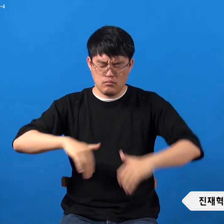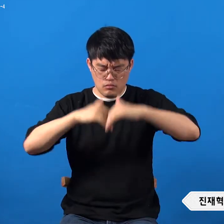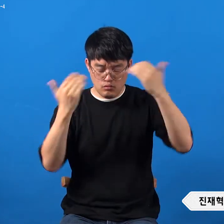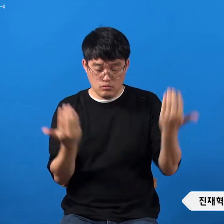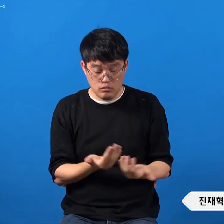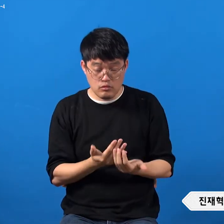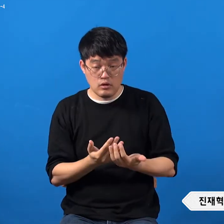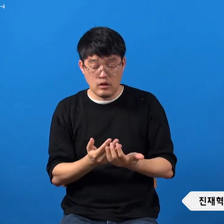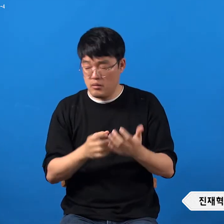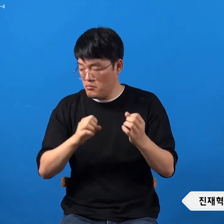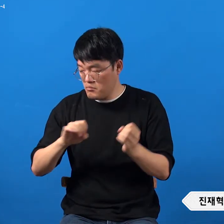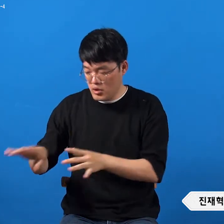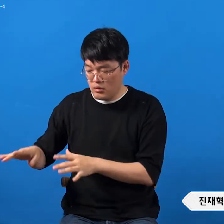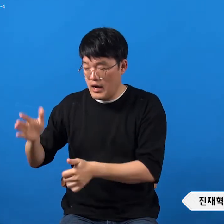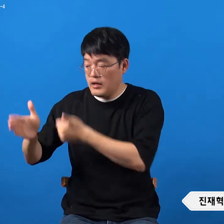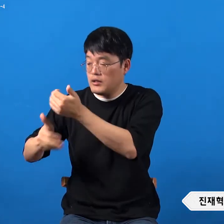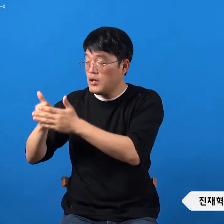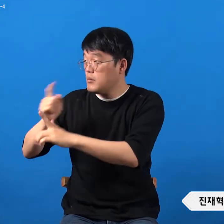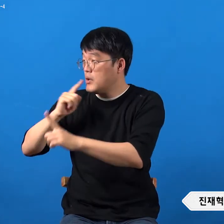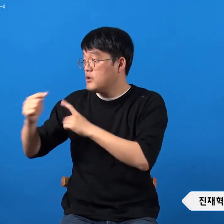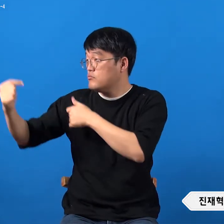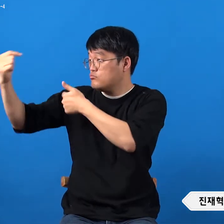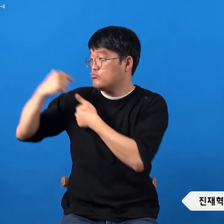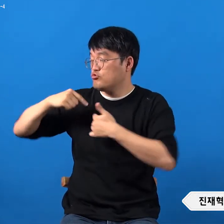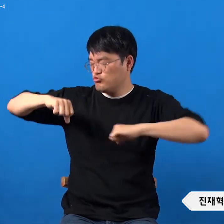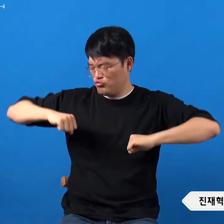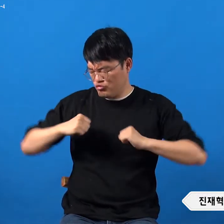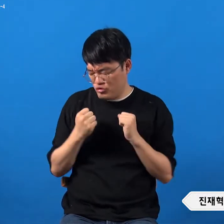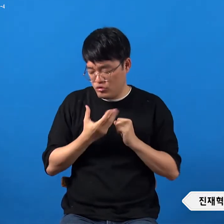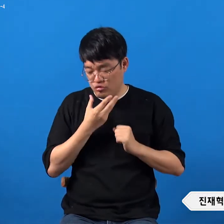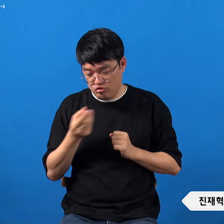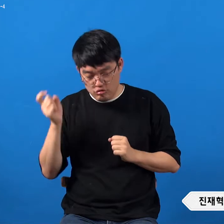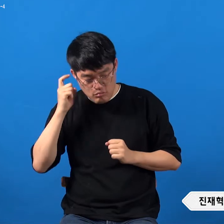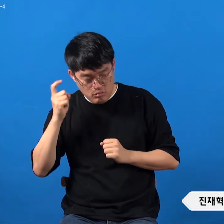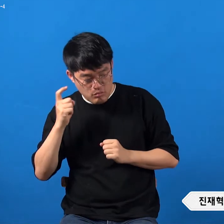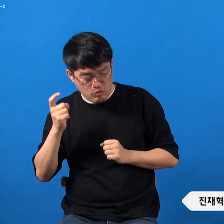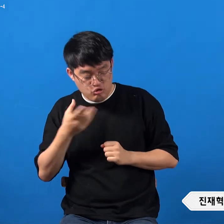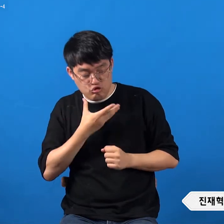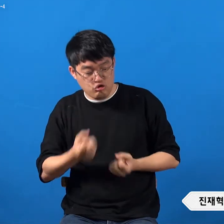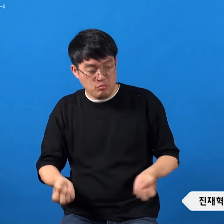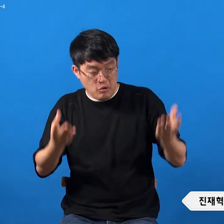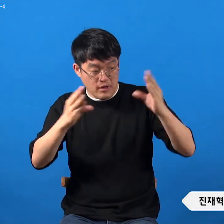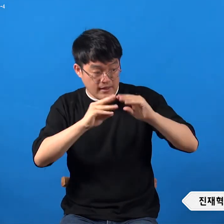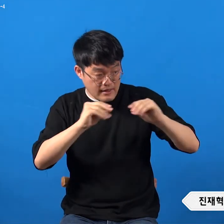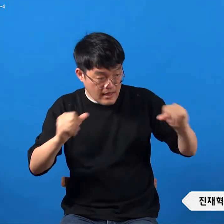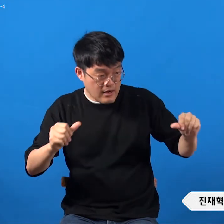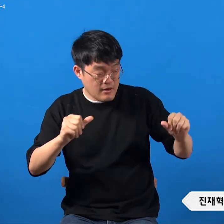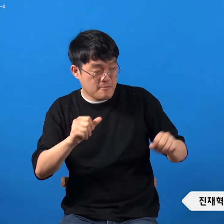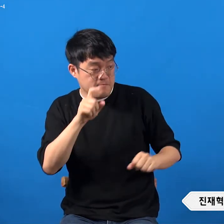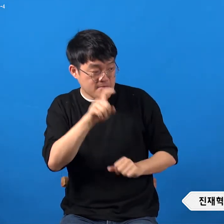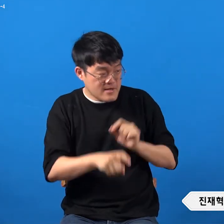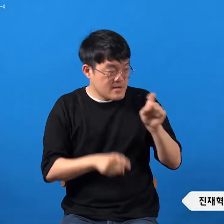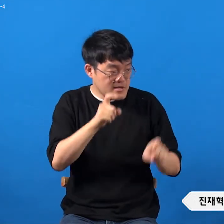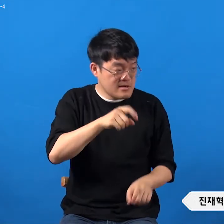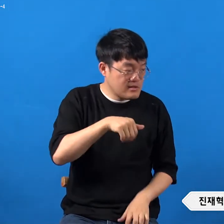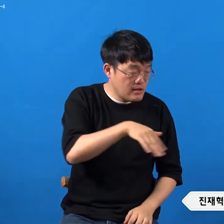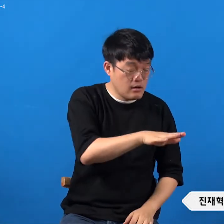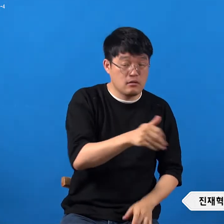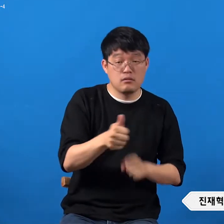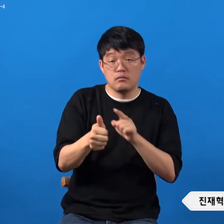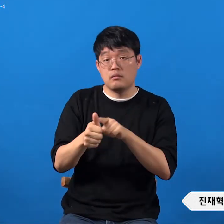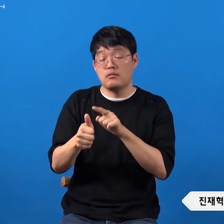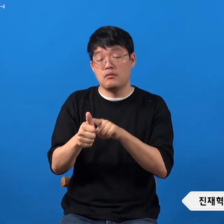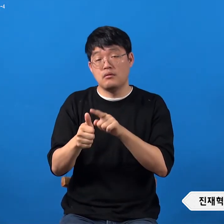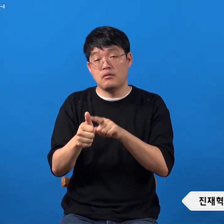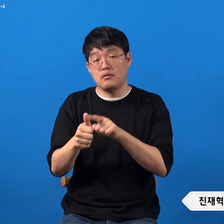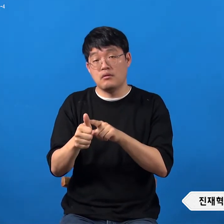말씀 앞에 따라 축복의 땅까지 그렇게 나갔던 믿음의 사람 아브라함 맞습니까? 큰 일을 향해서